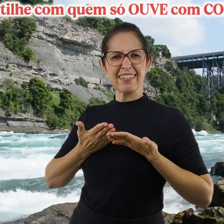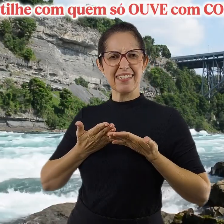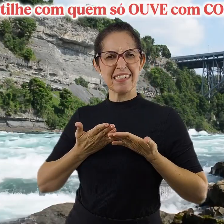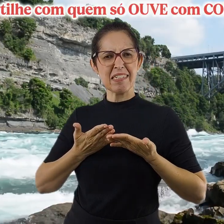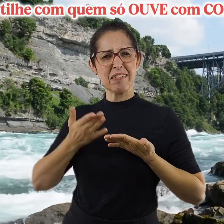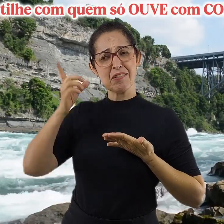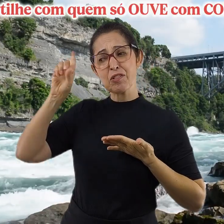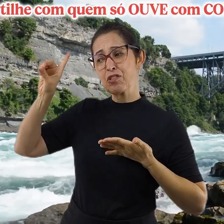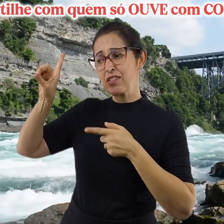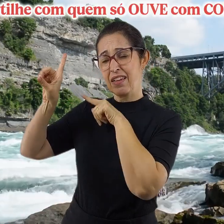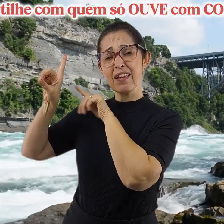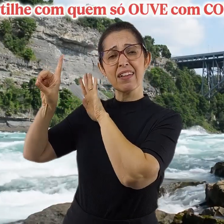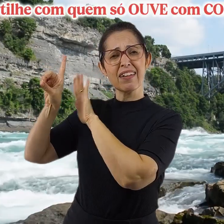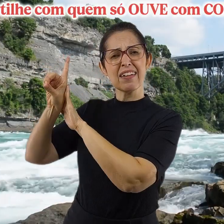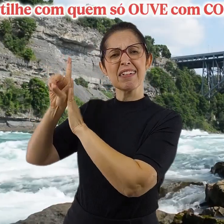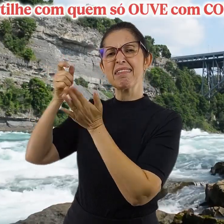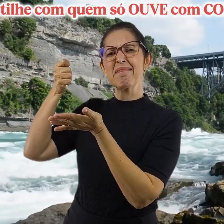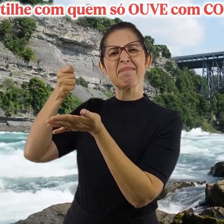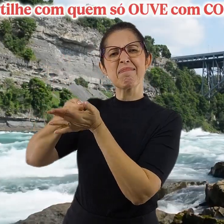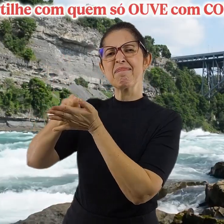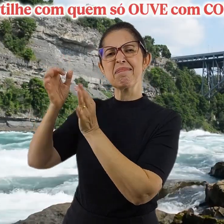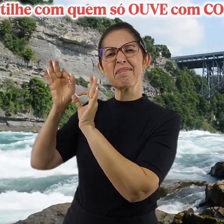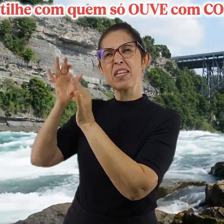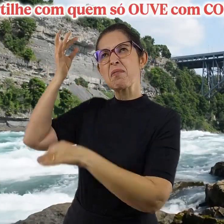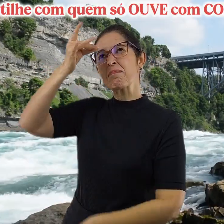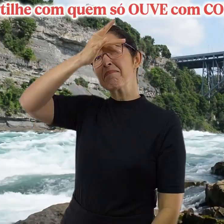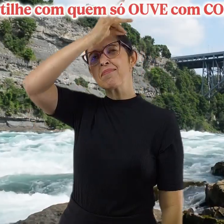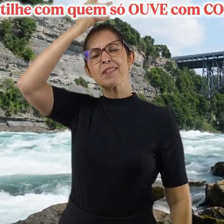Ele estabeleceu o Espírito Santo.